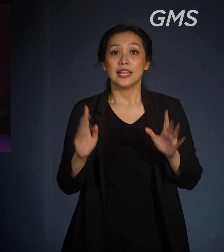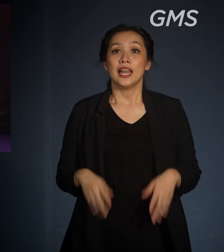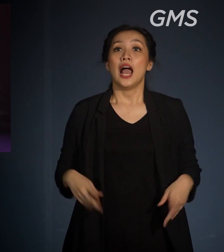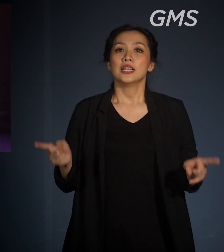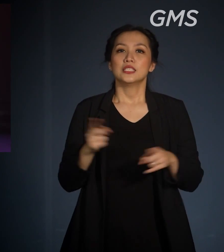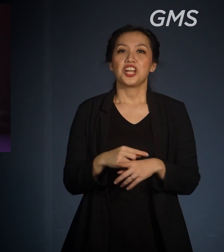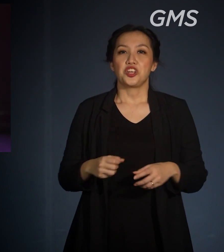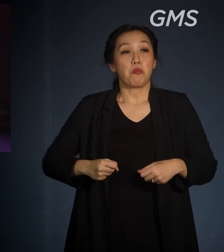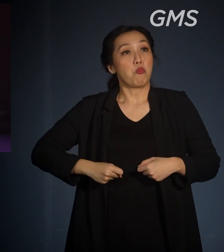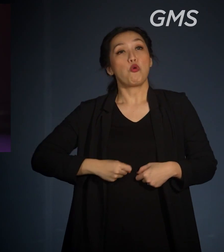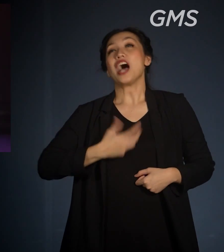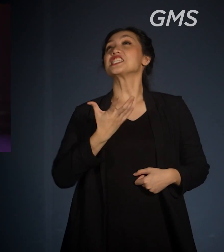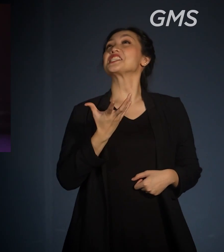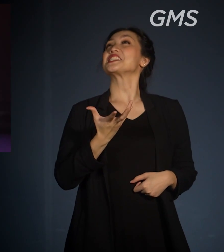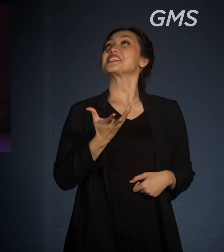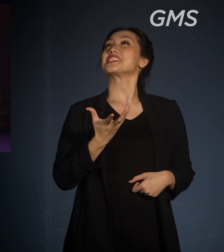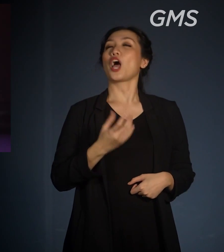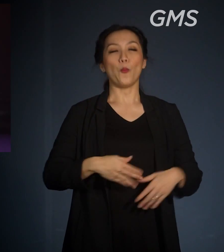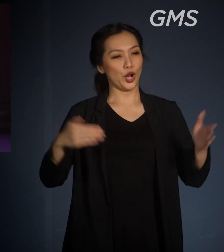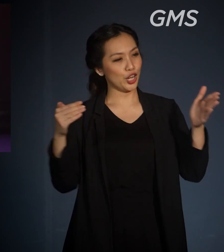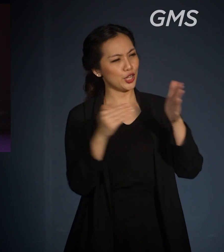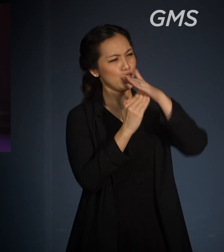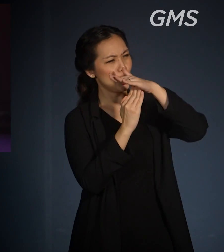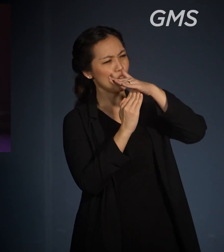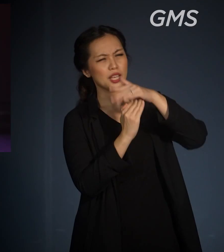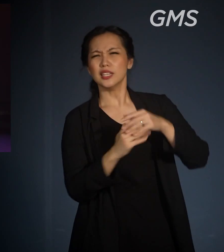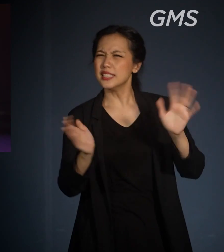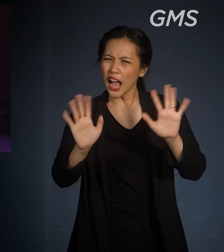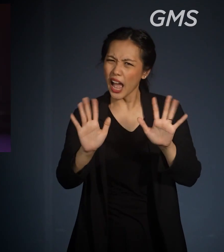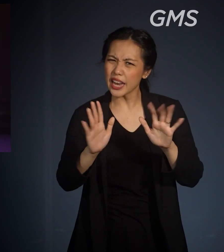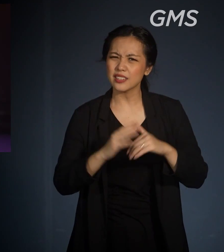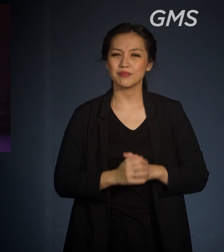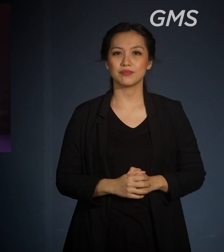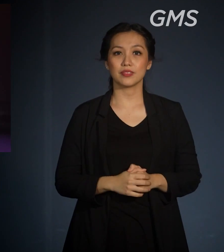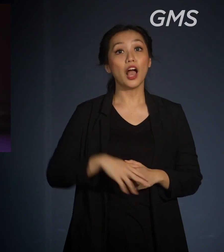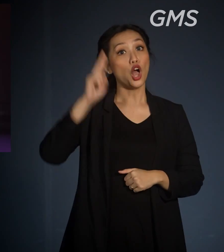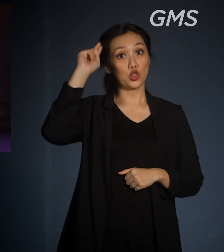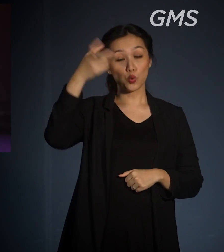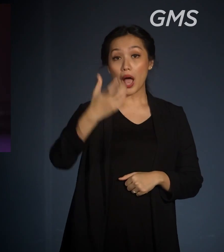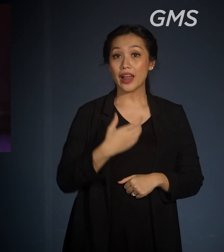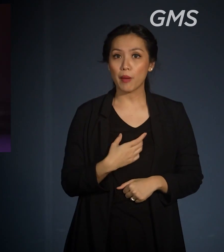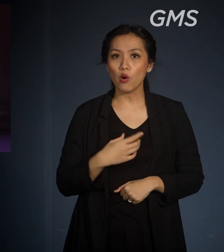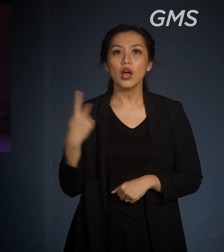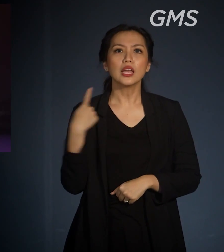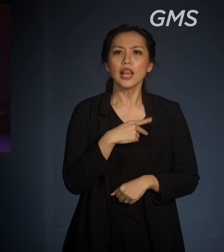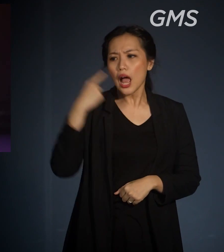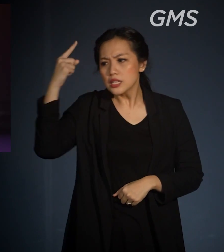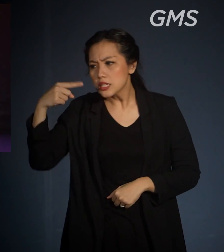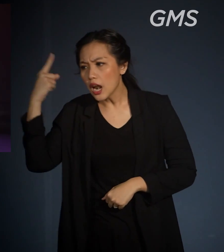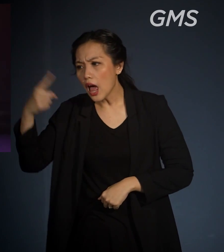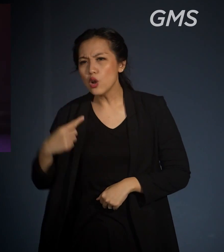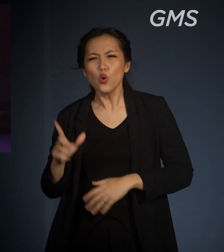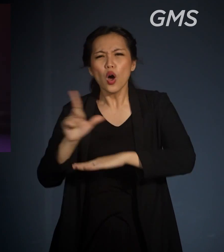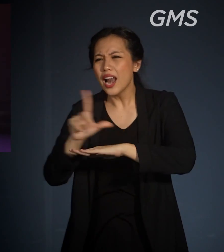puas dan tidak menjadi berhenti di dalam hidup ini. Tuhan ingin kita senantiasa untuk